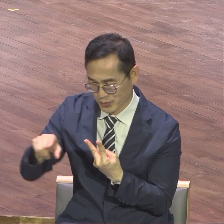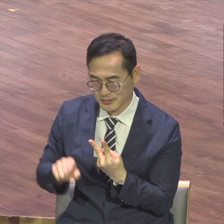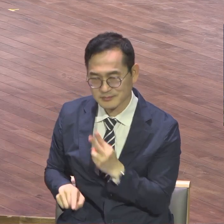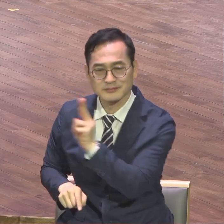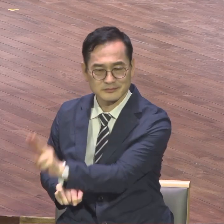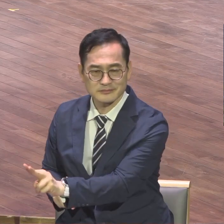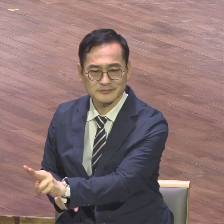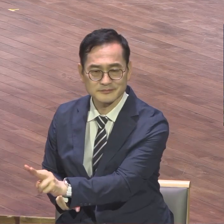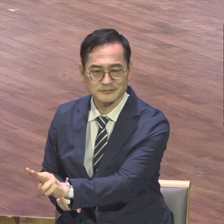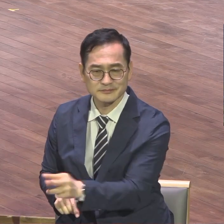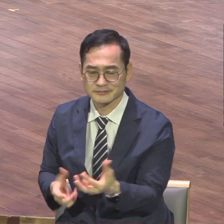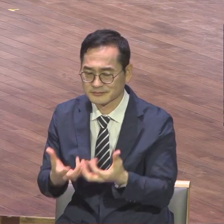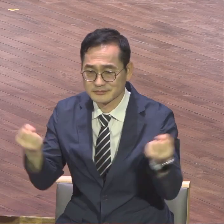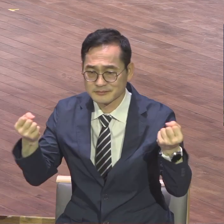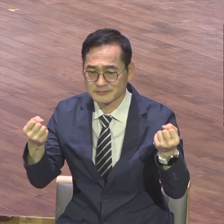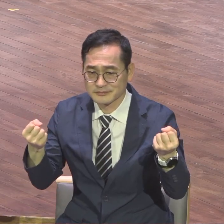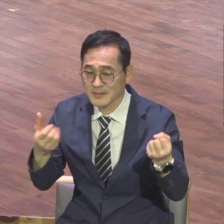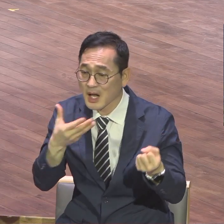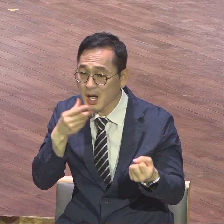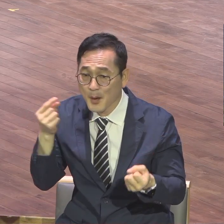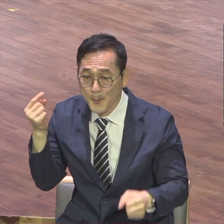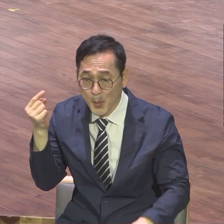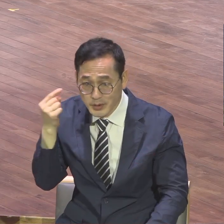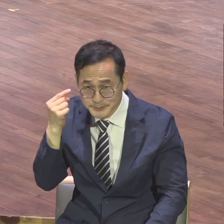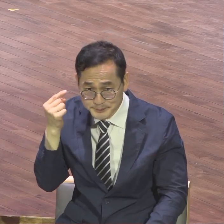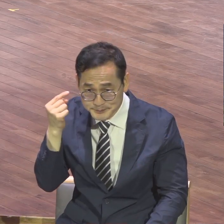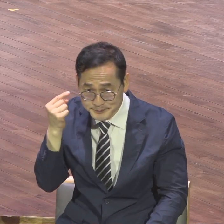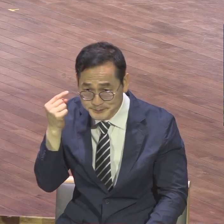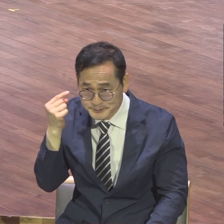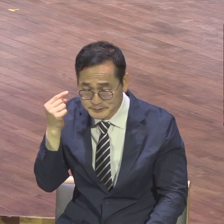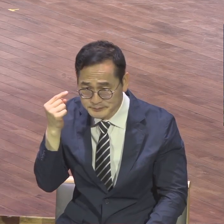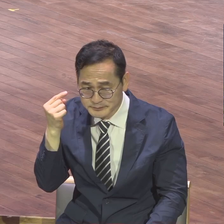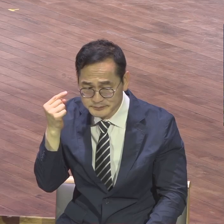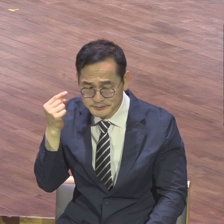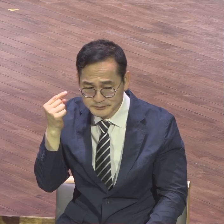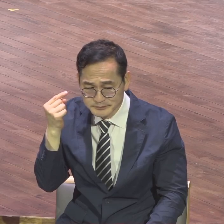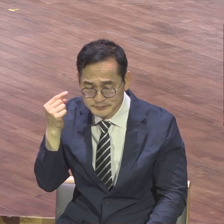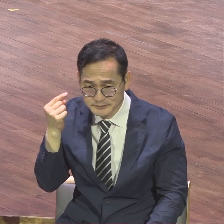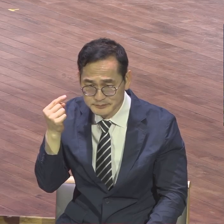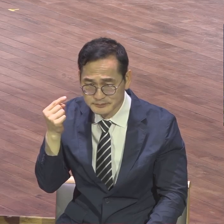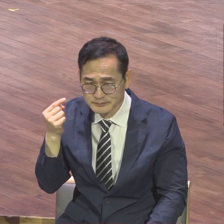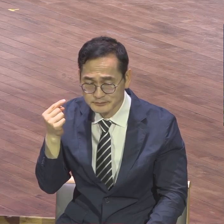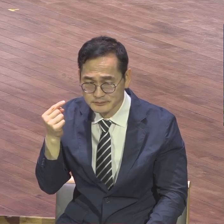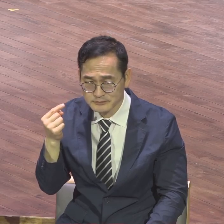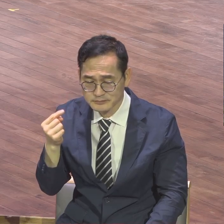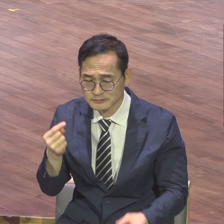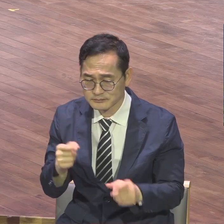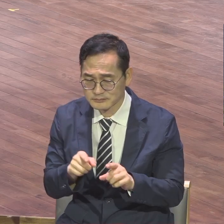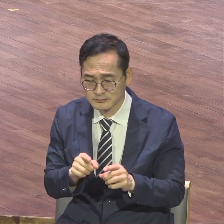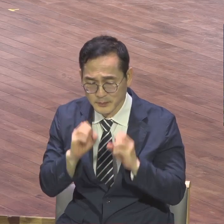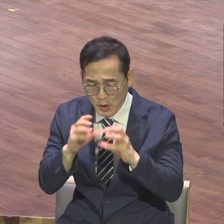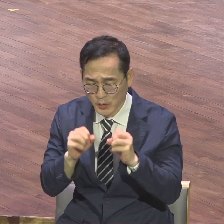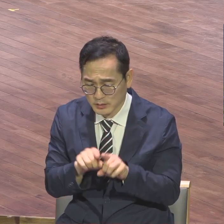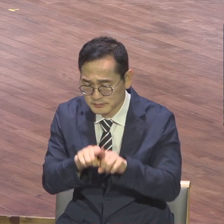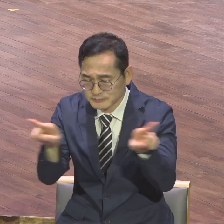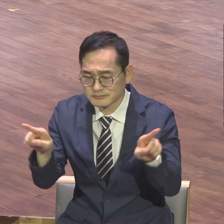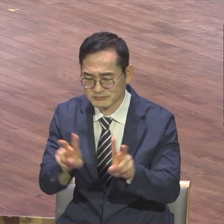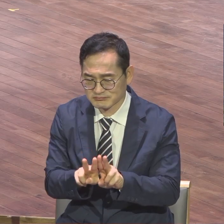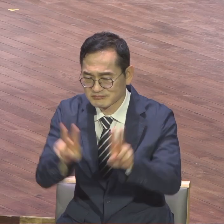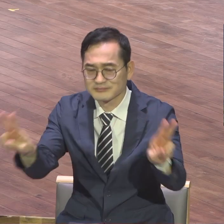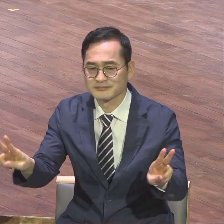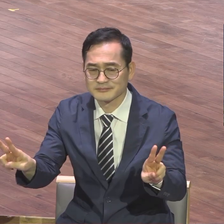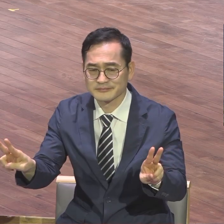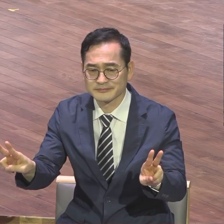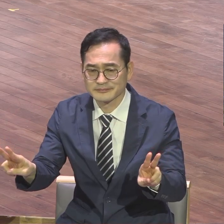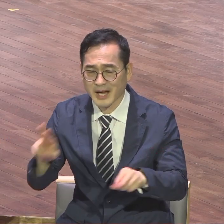것은 복음을 들었던 성도들의 믿음을 더욱더 굳건하게 하기 위함이에요. 이 바울의 전략은